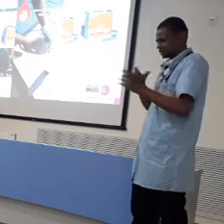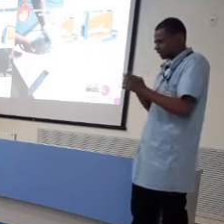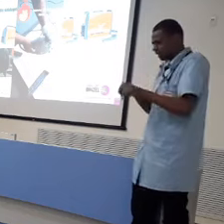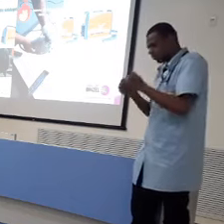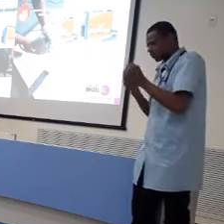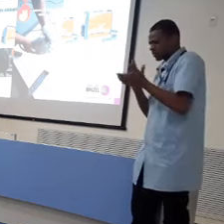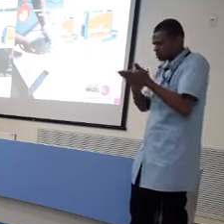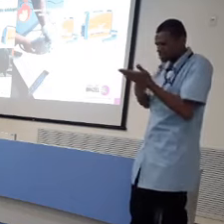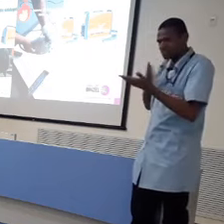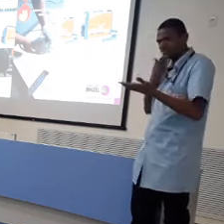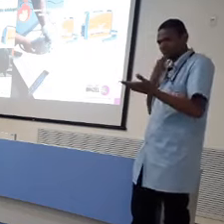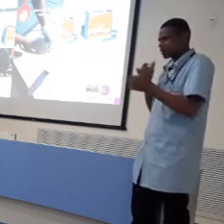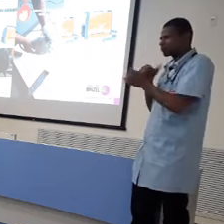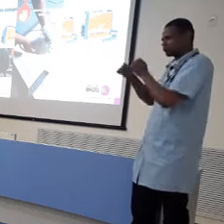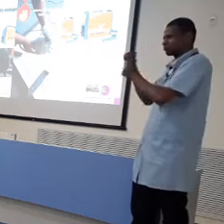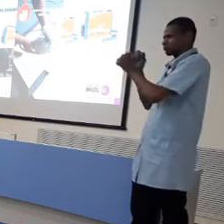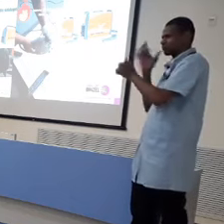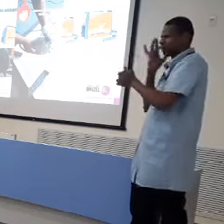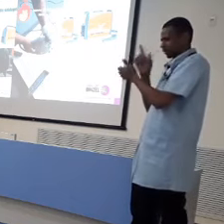de reposição, tá?